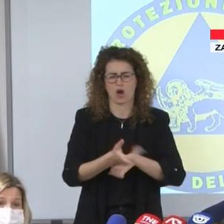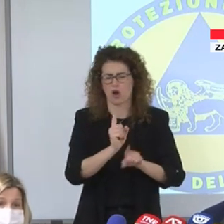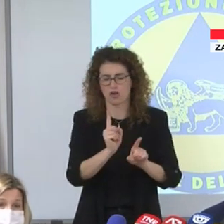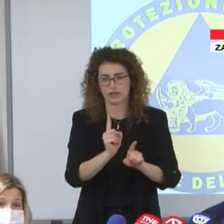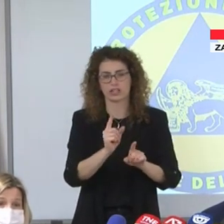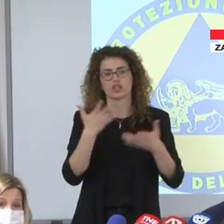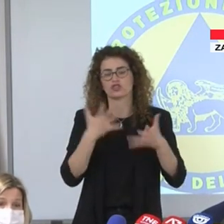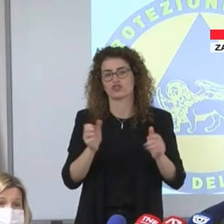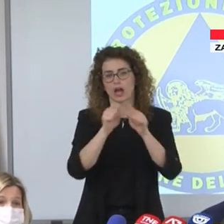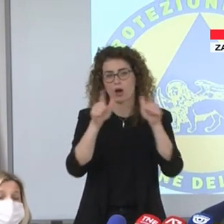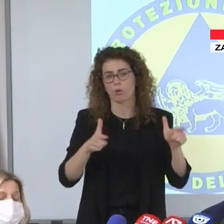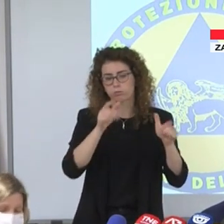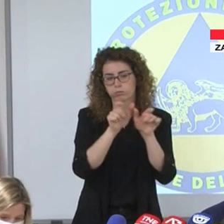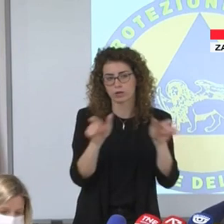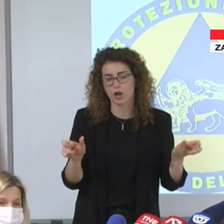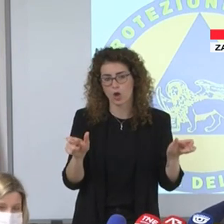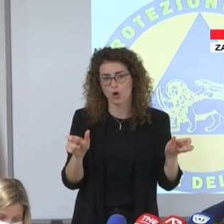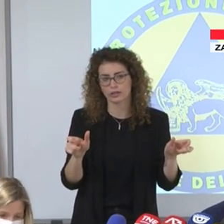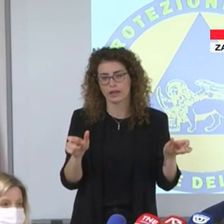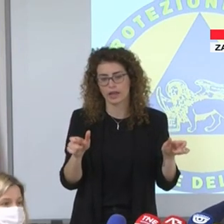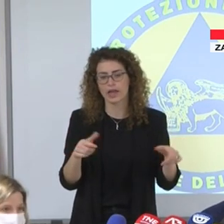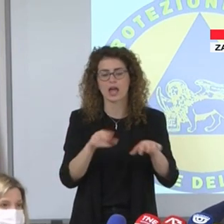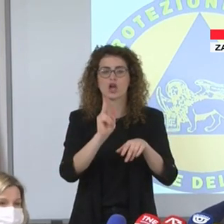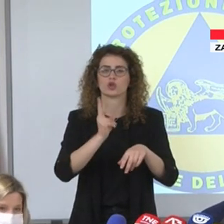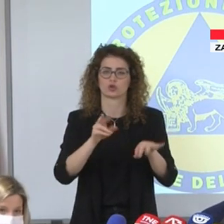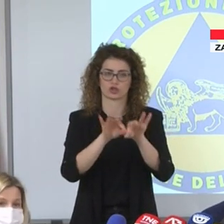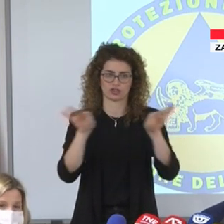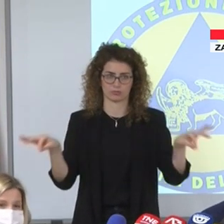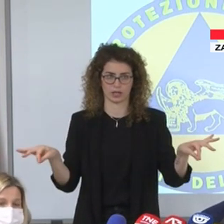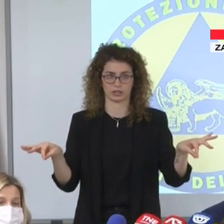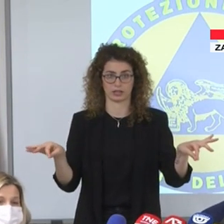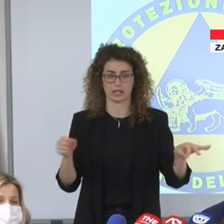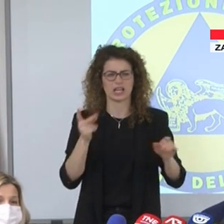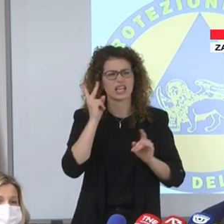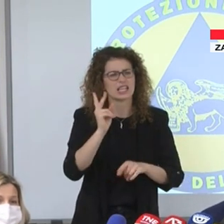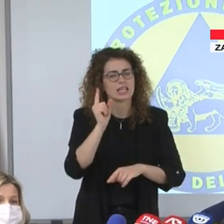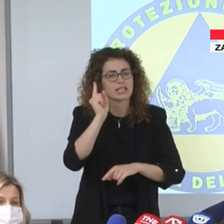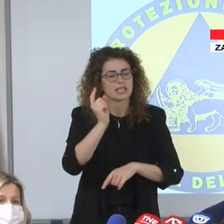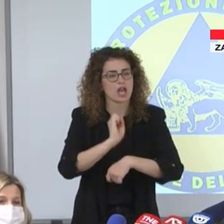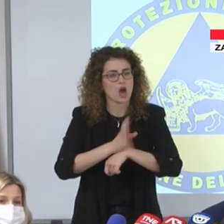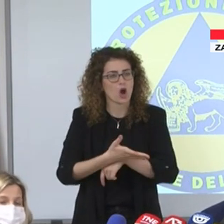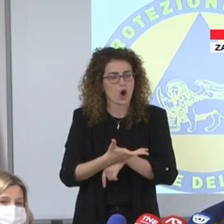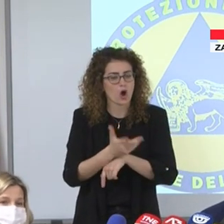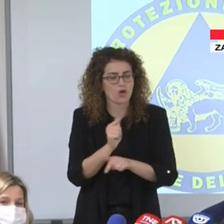riguarda. Se fosse il Covid sarebbero sempre 12 metri? Sì.